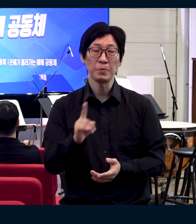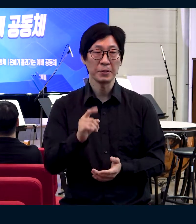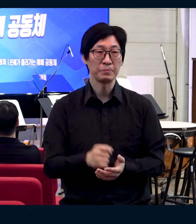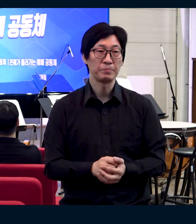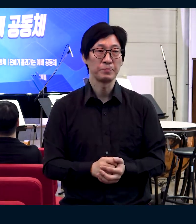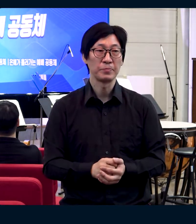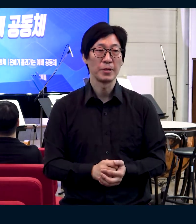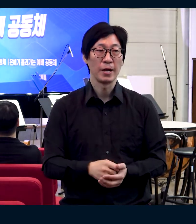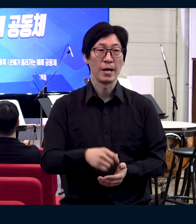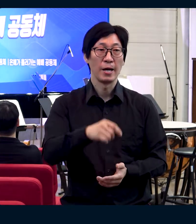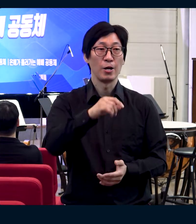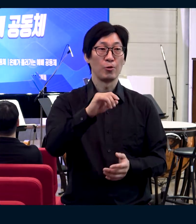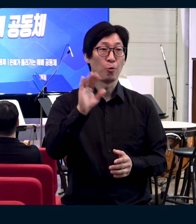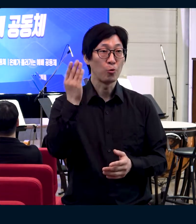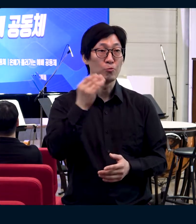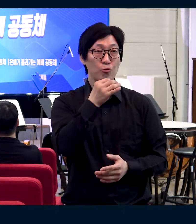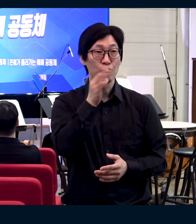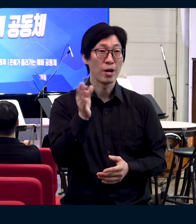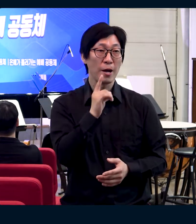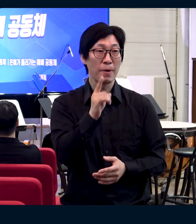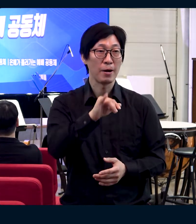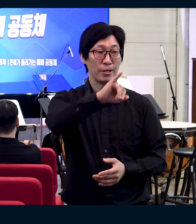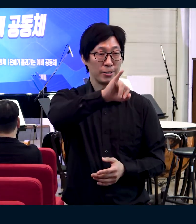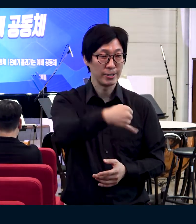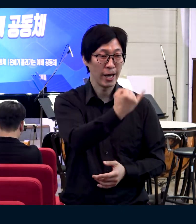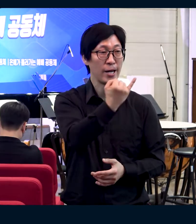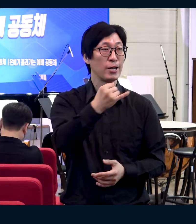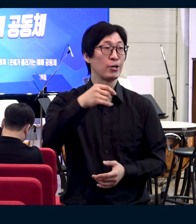뭐냐? JQ라는 말입니다.